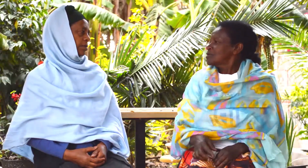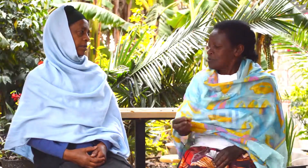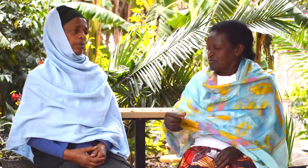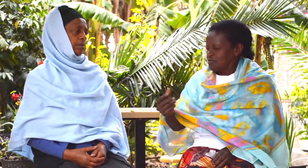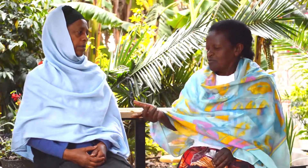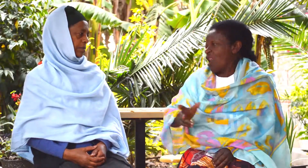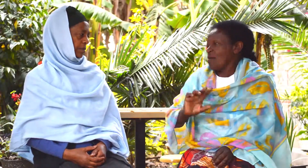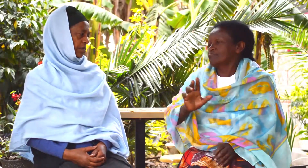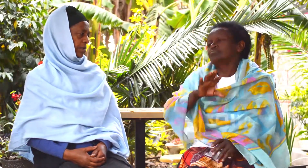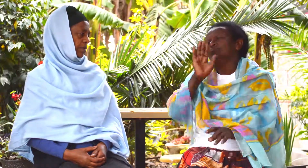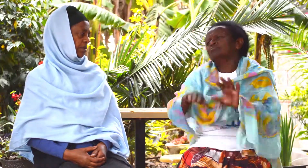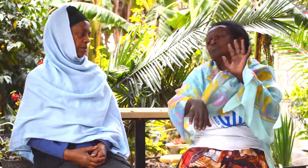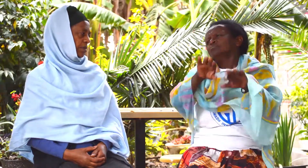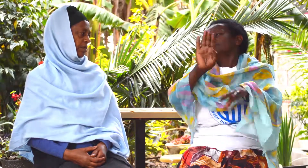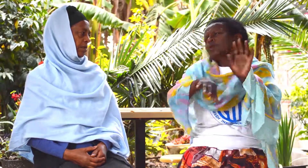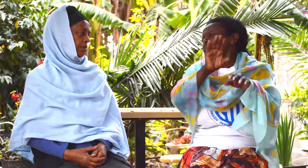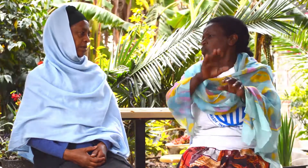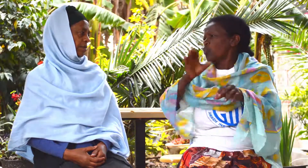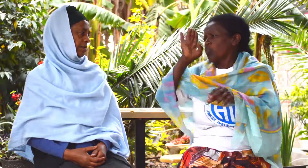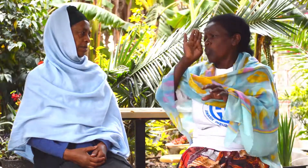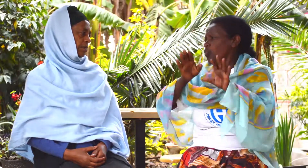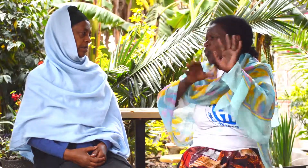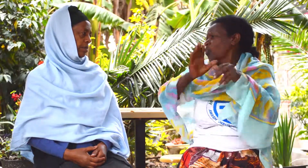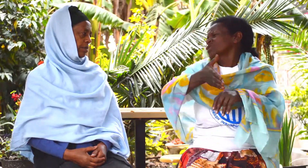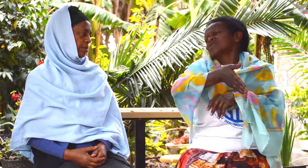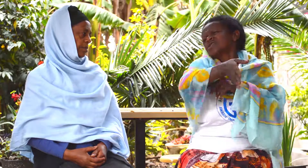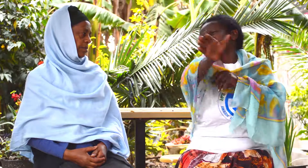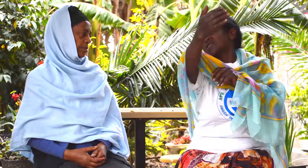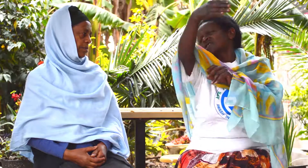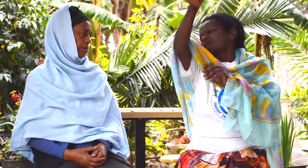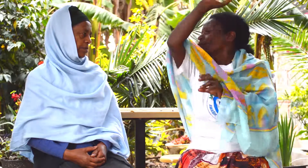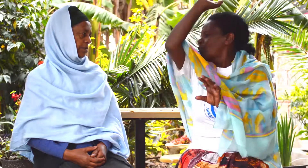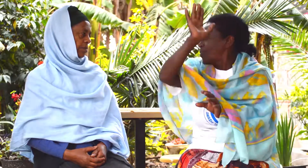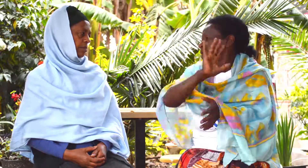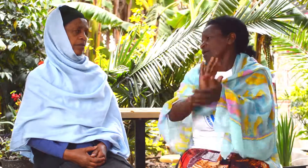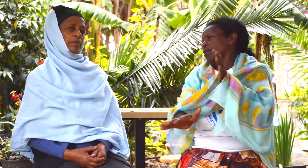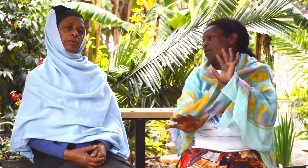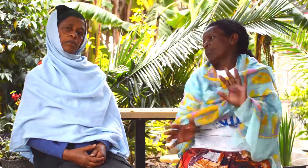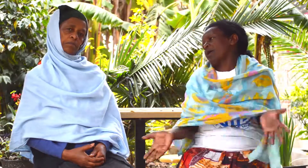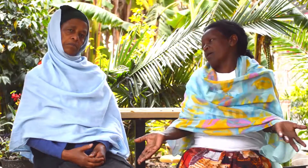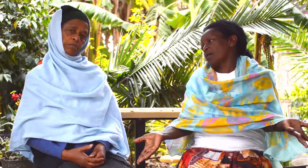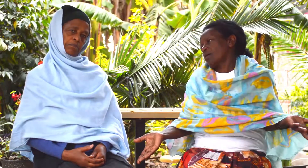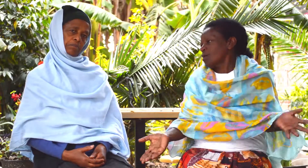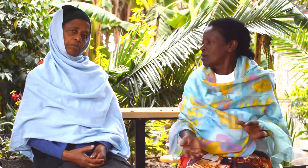didn't give me any money. It was very late. ስጓዝ ነበር ወደ ቤት የገባሁት።